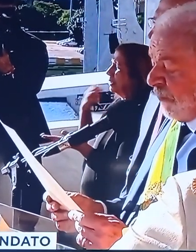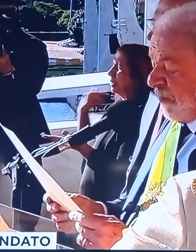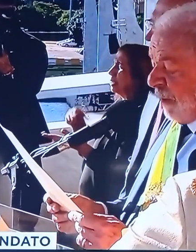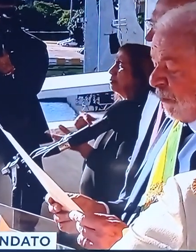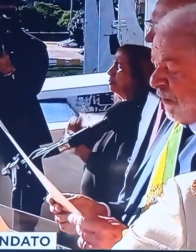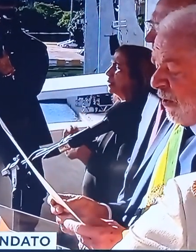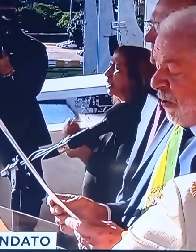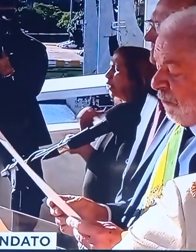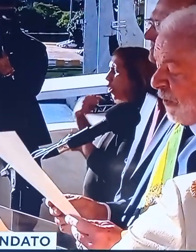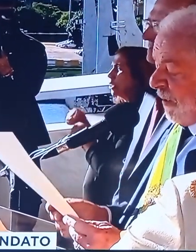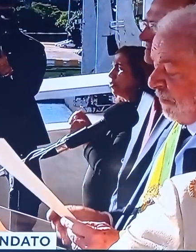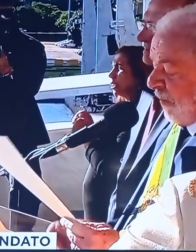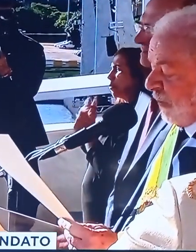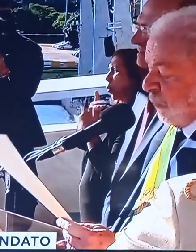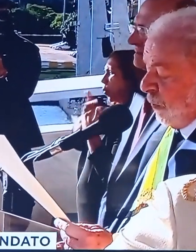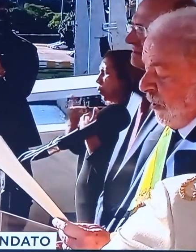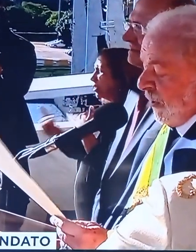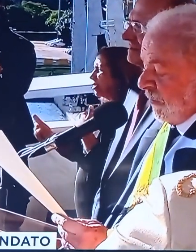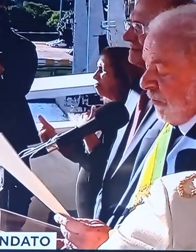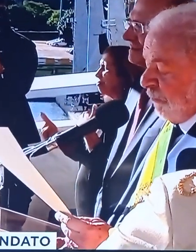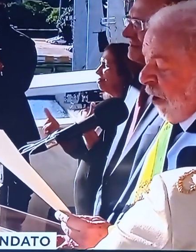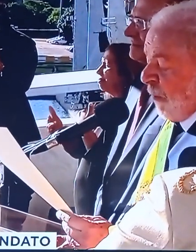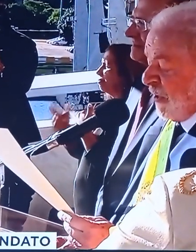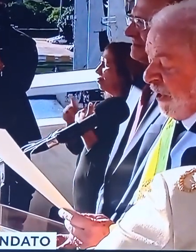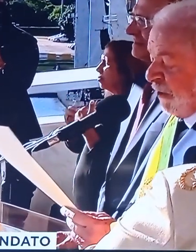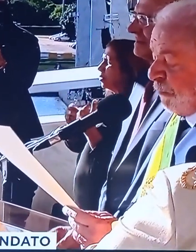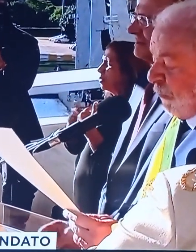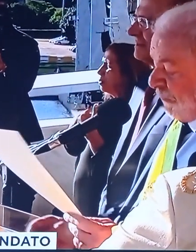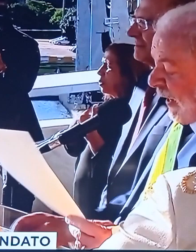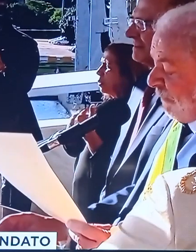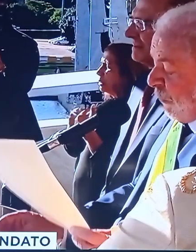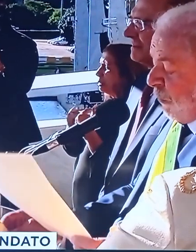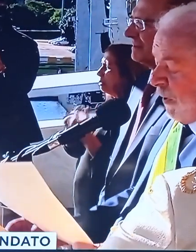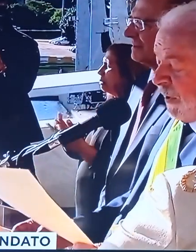Muito do que fizemos foi desfeito de forma